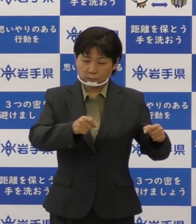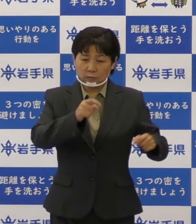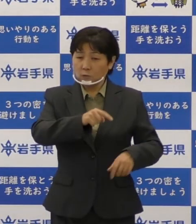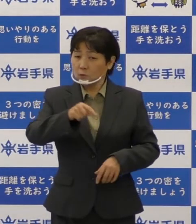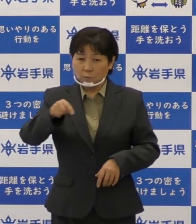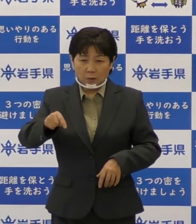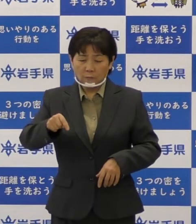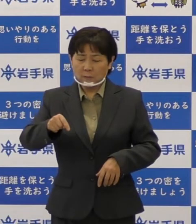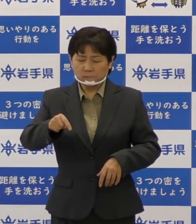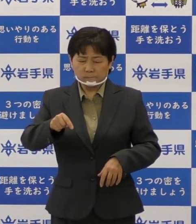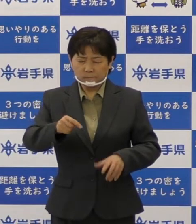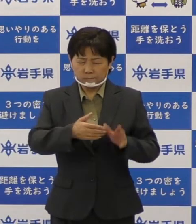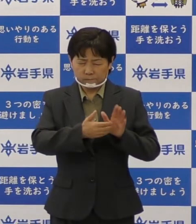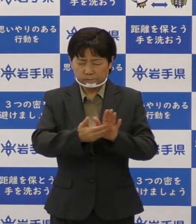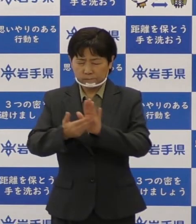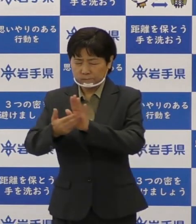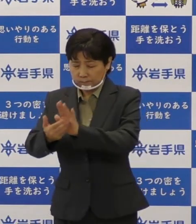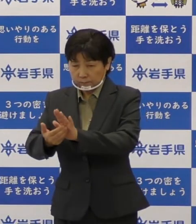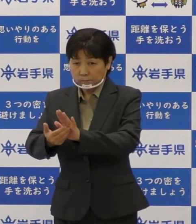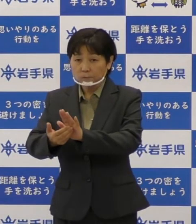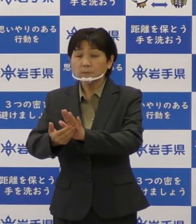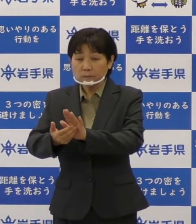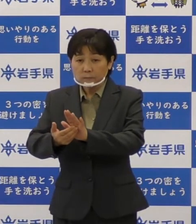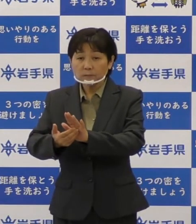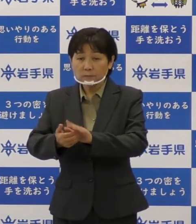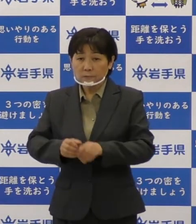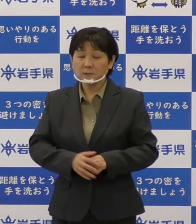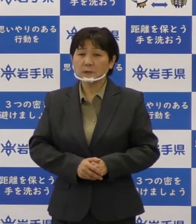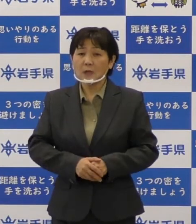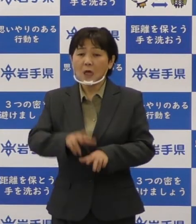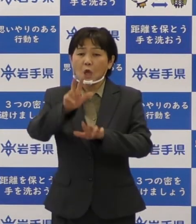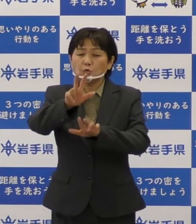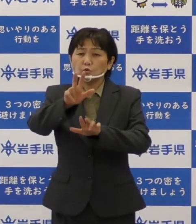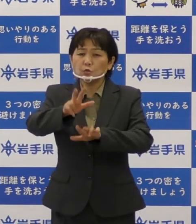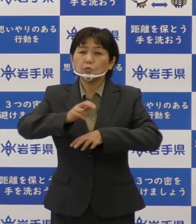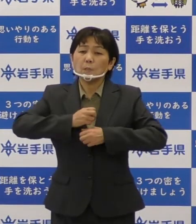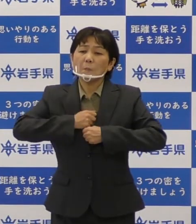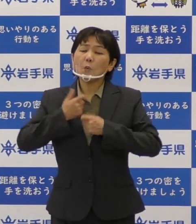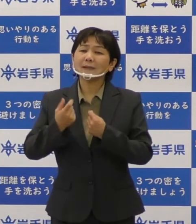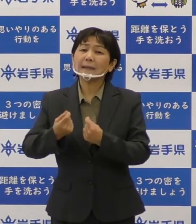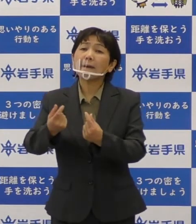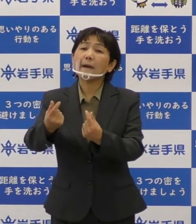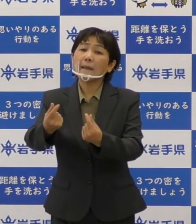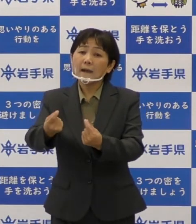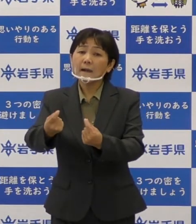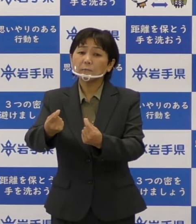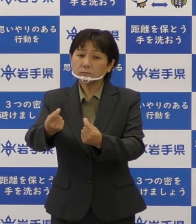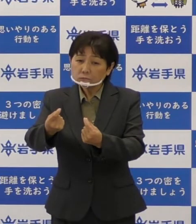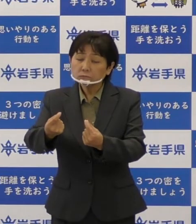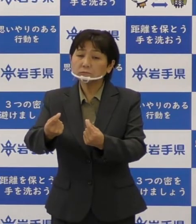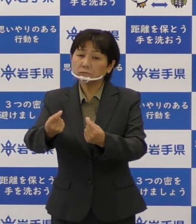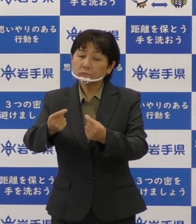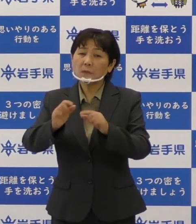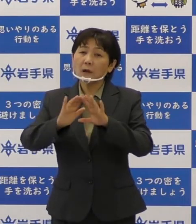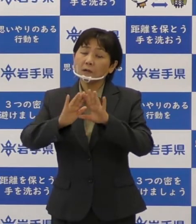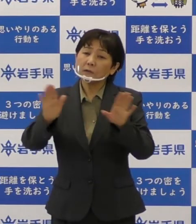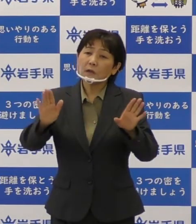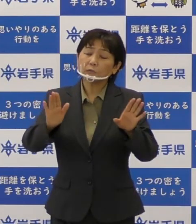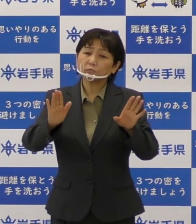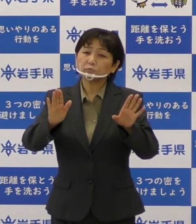会食などを開催することということを県からお願いし、知事メッセージの中でもそういうことを言っ